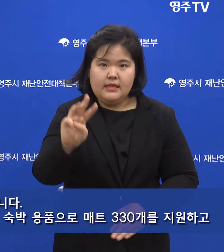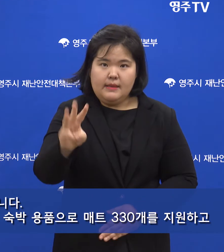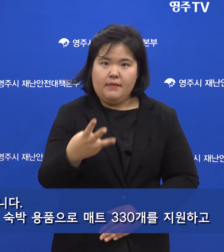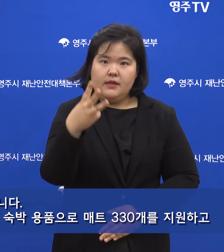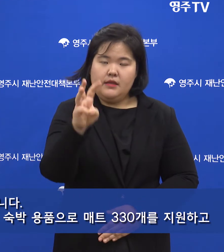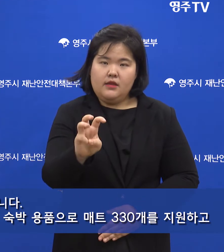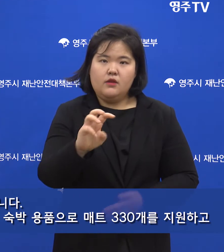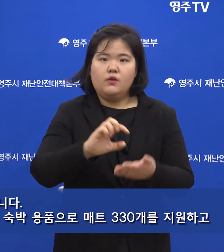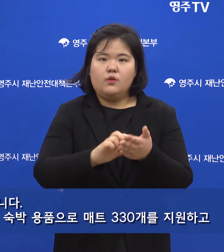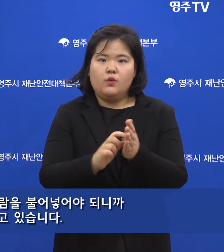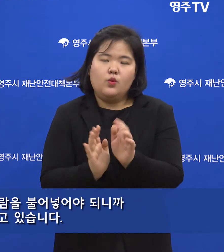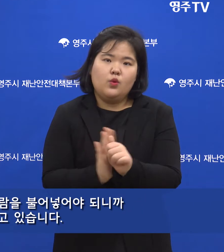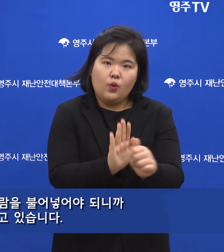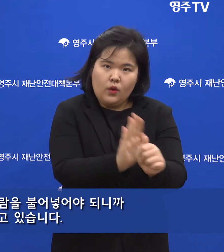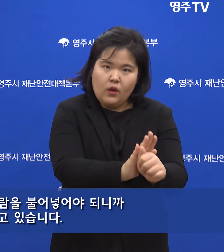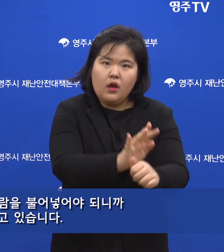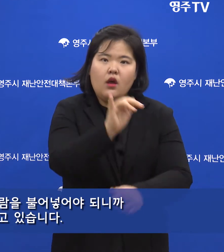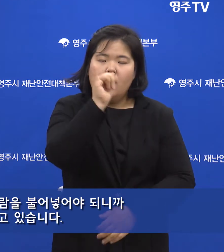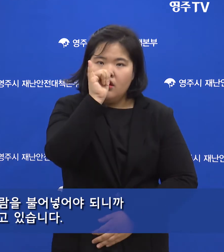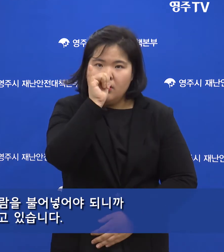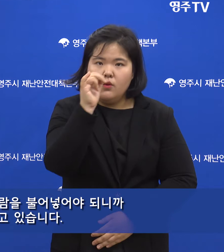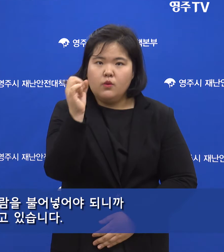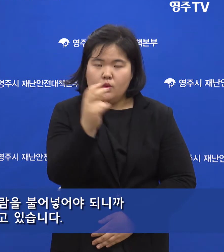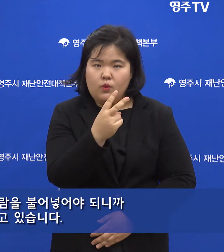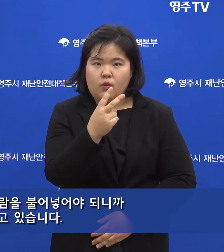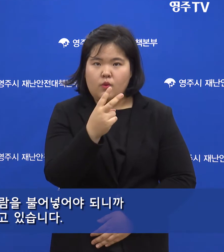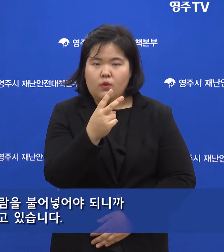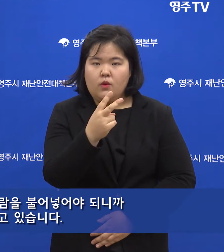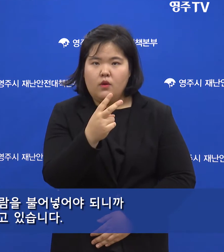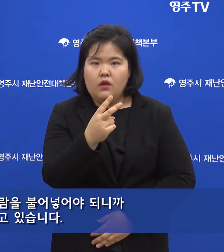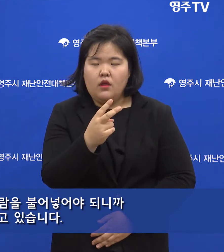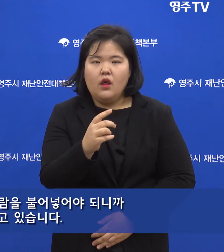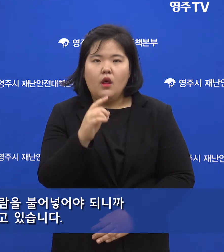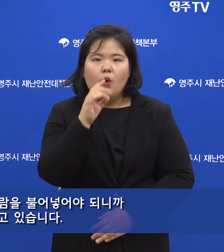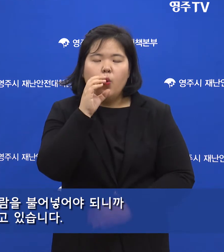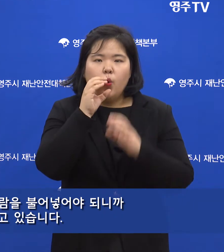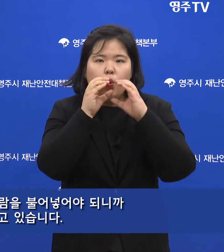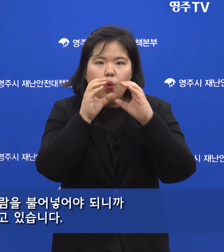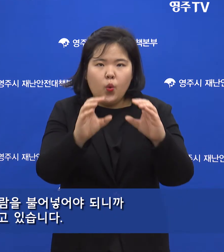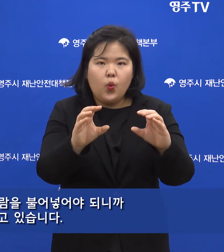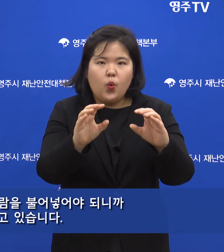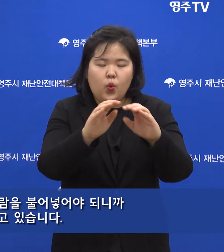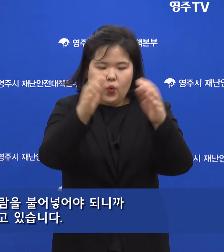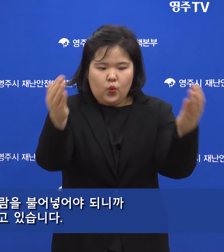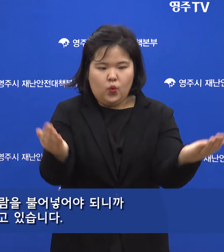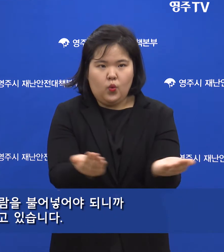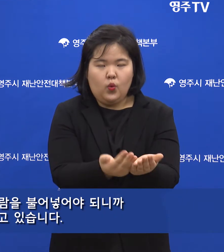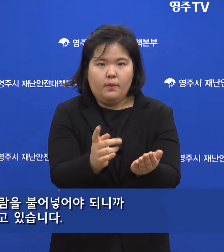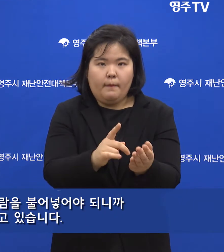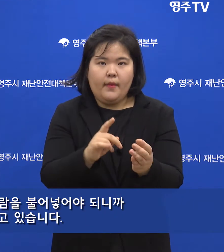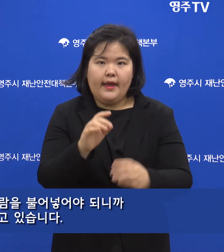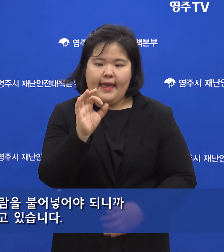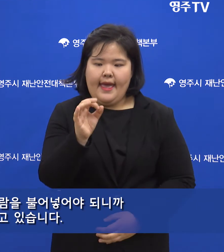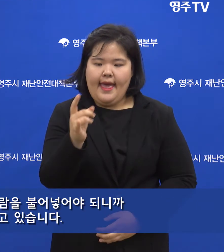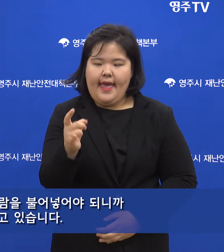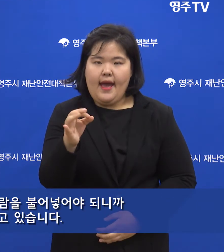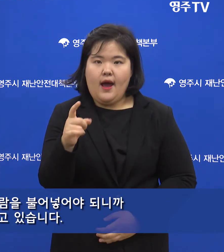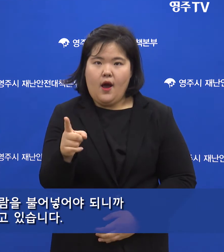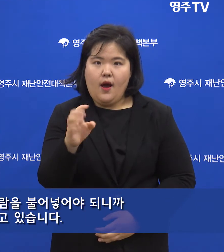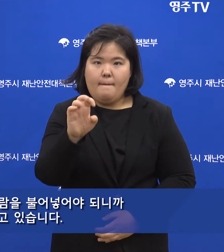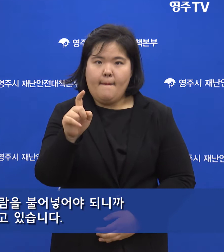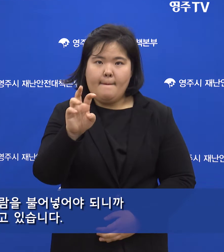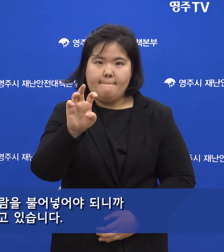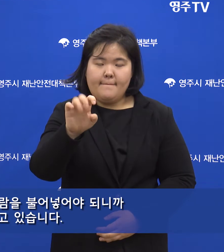330개 지원하고, 또 매트를 에어매트의 경우에는 이렇게 바람을 불어넣어야 되니까 에어펌프